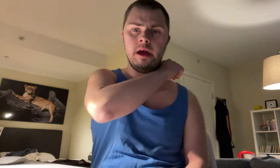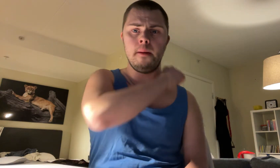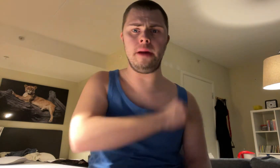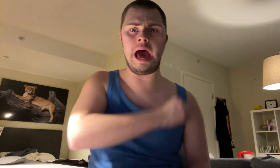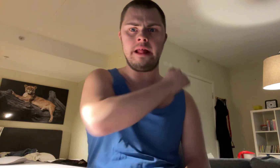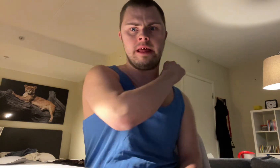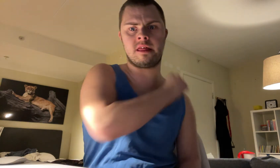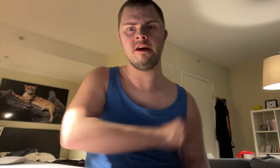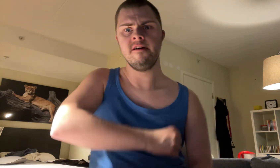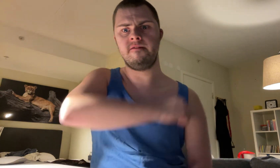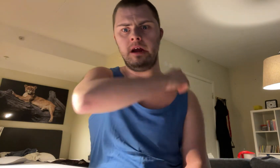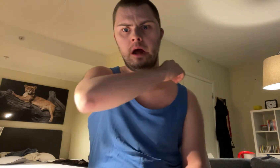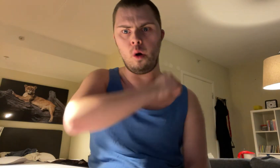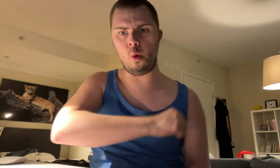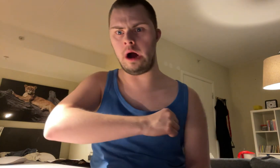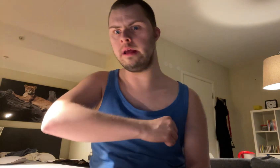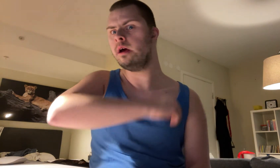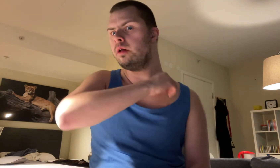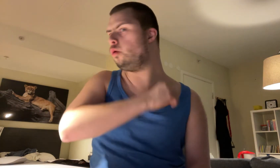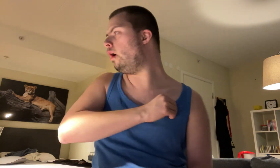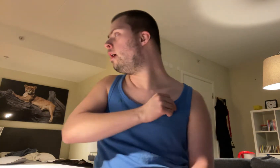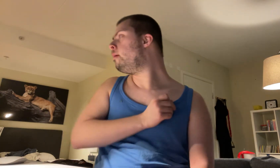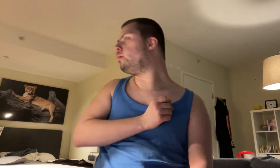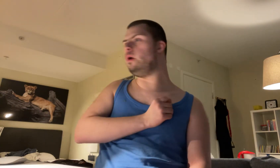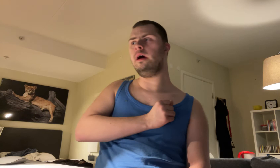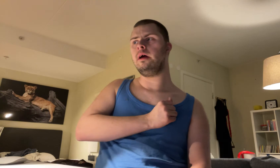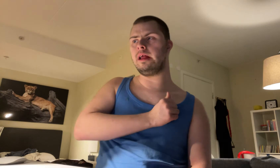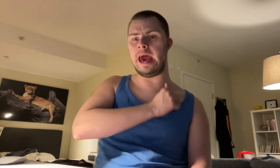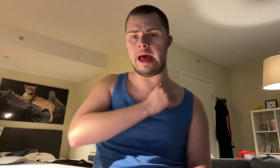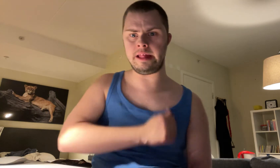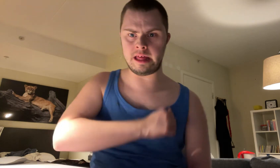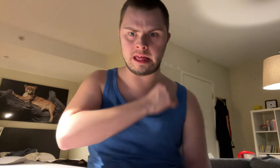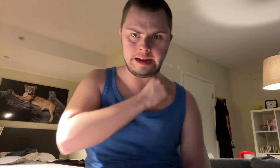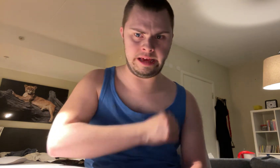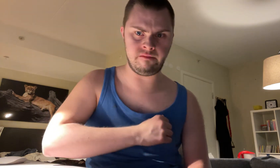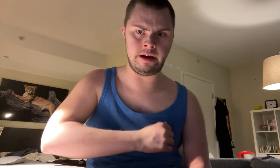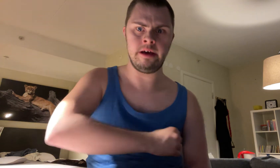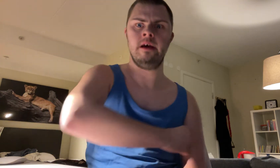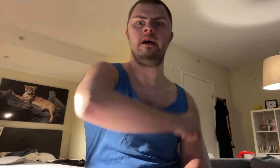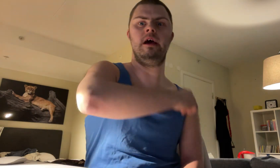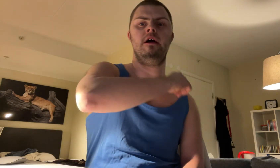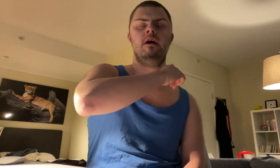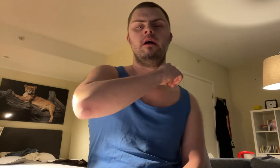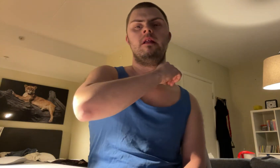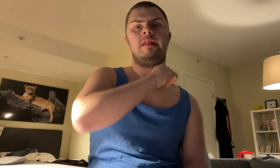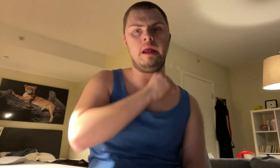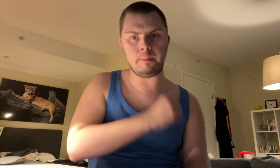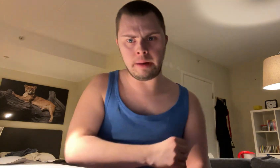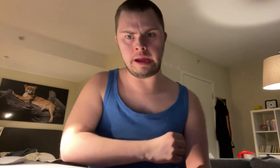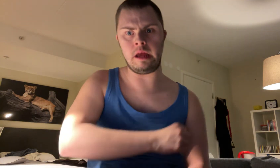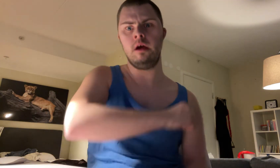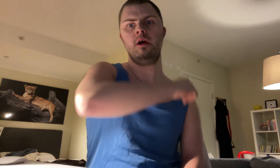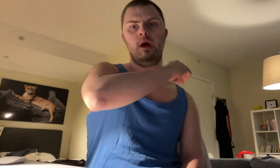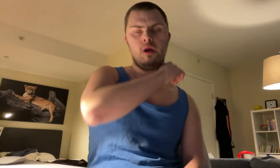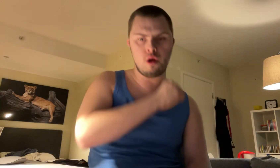med hennes fylla år då på hennes liv till mig. Jag